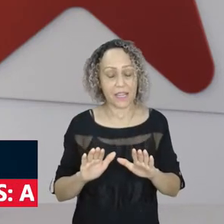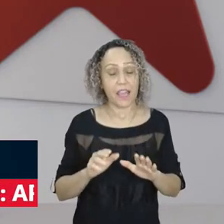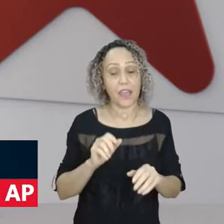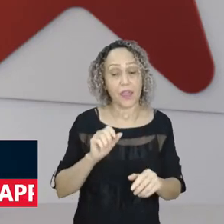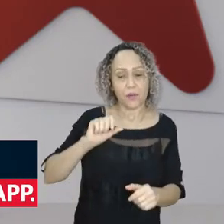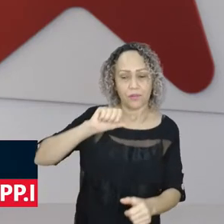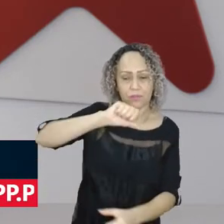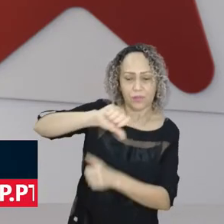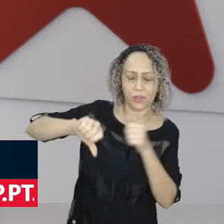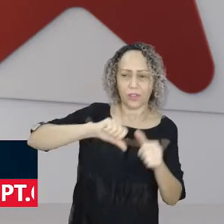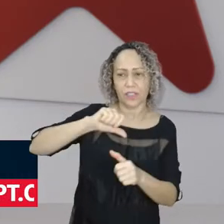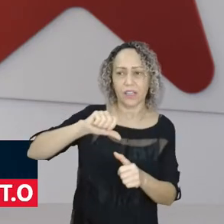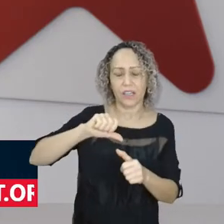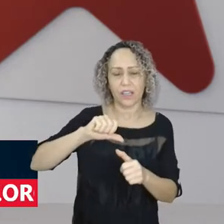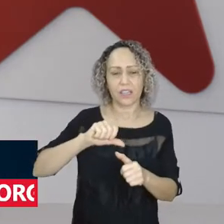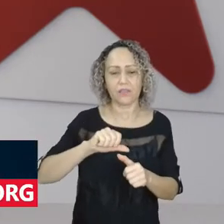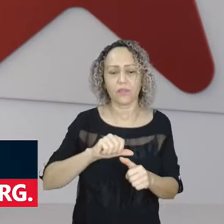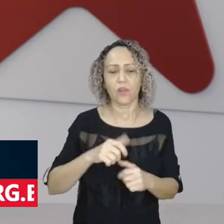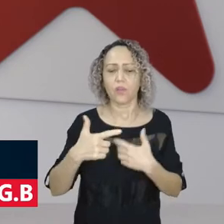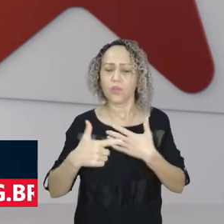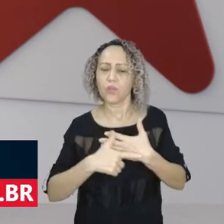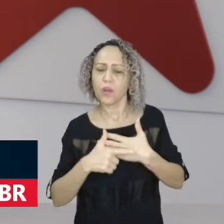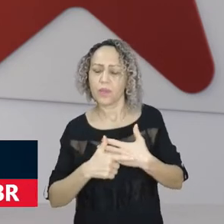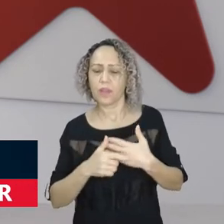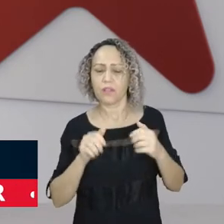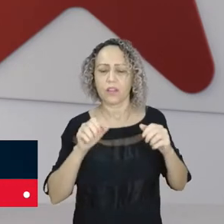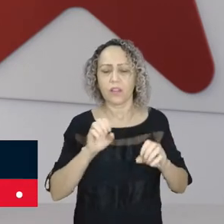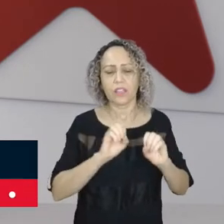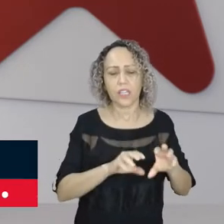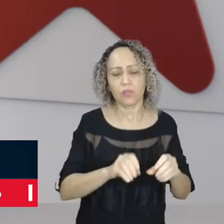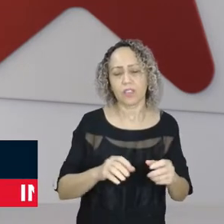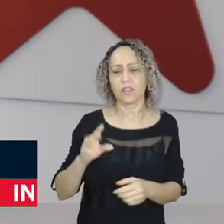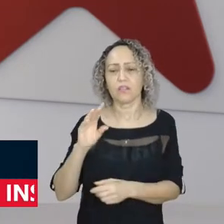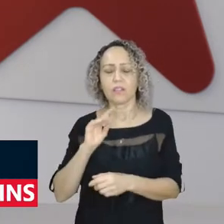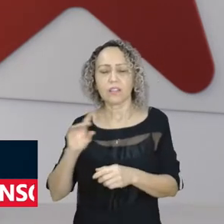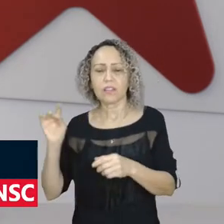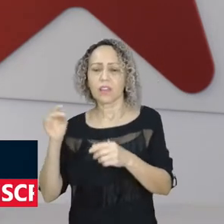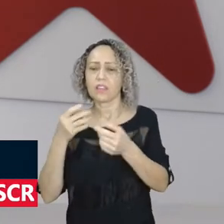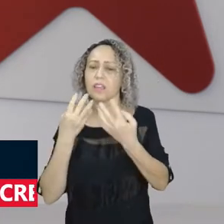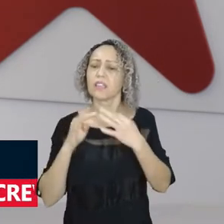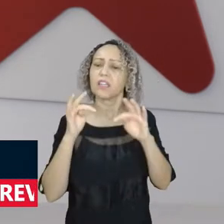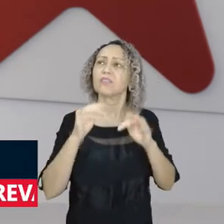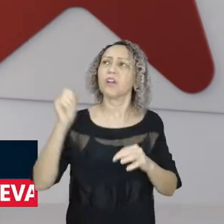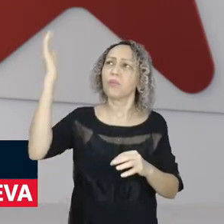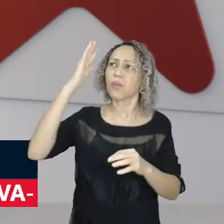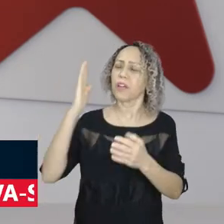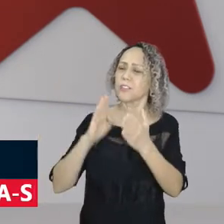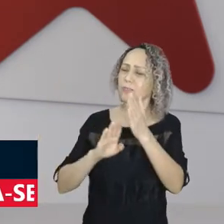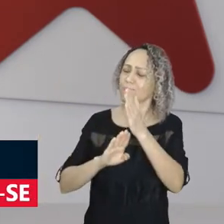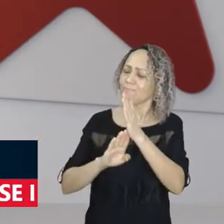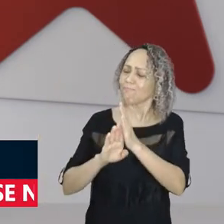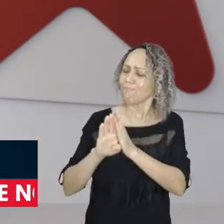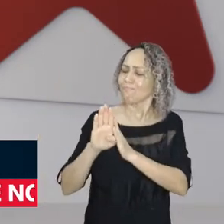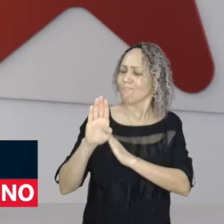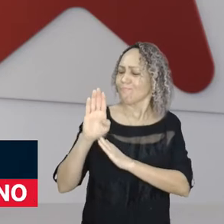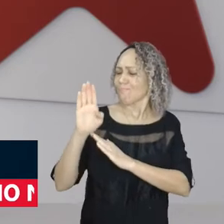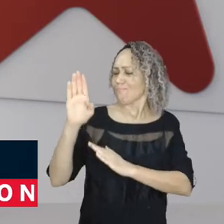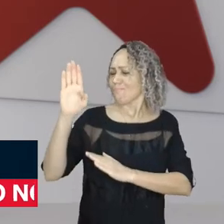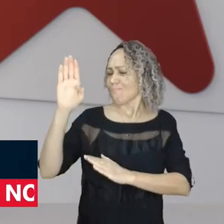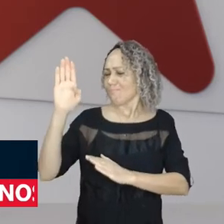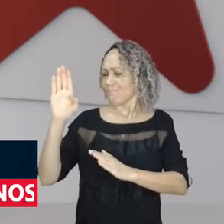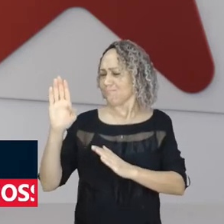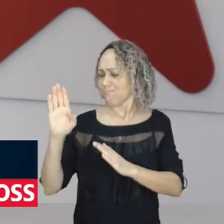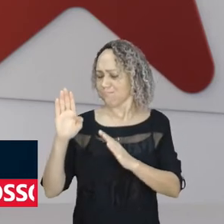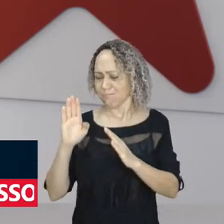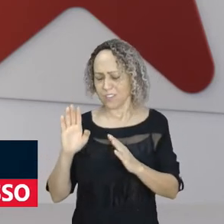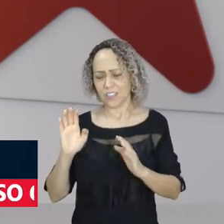foi sobre o papel da educação, ciência e tecnologia para o Brasil potencializar suas riquezas com independência e soberania.